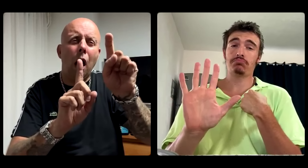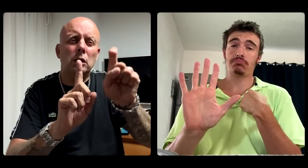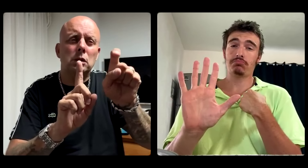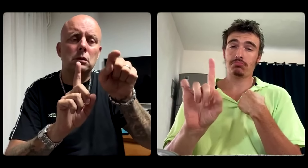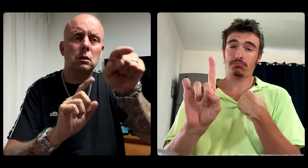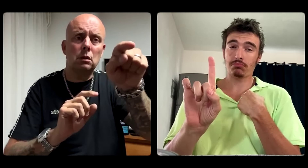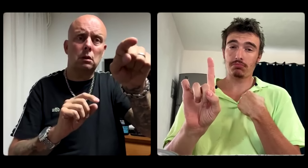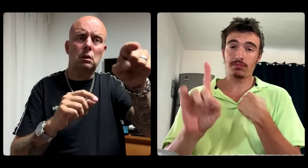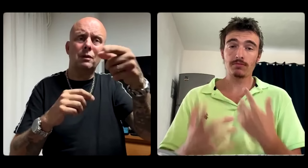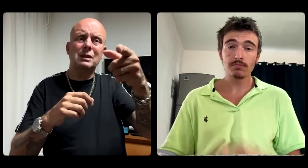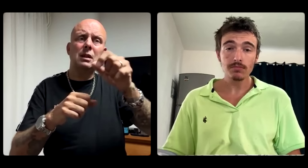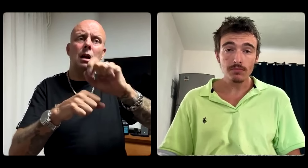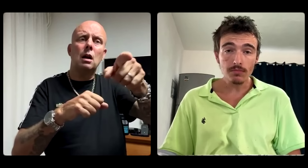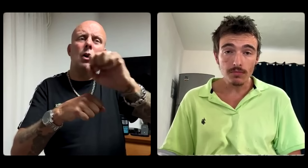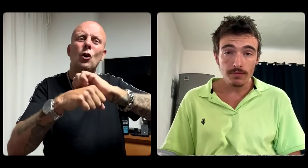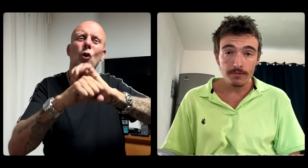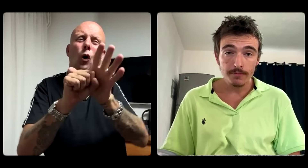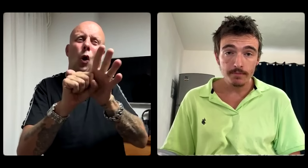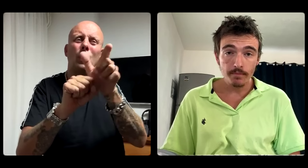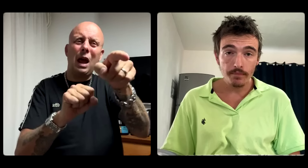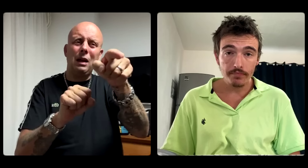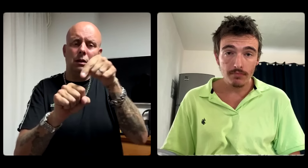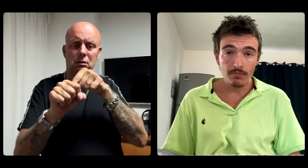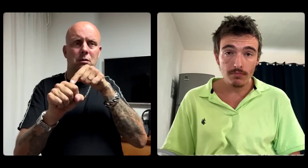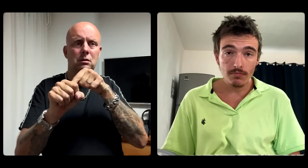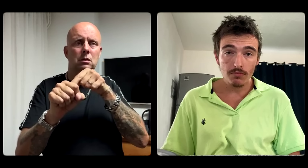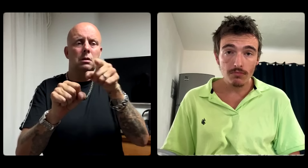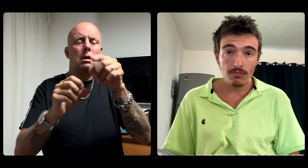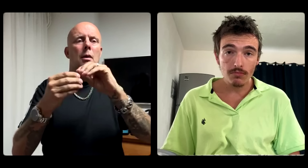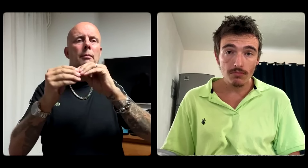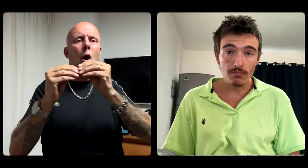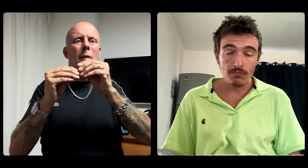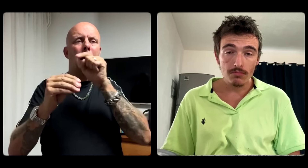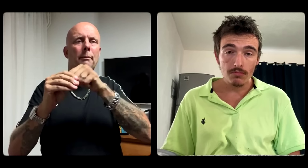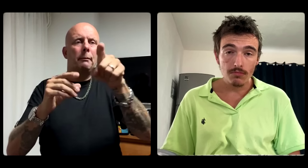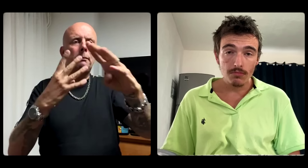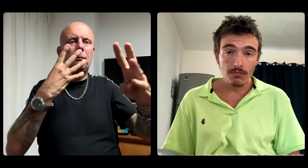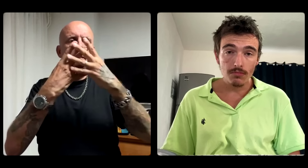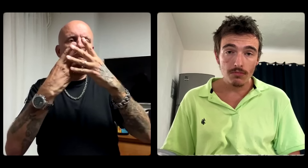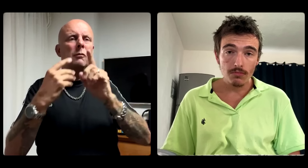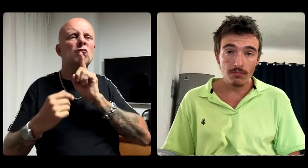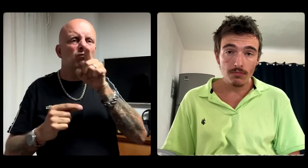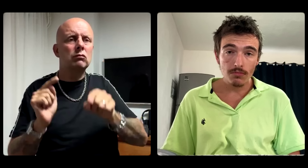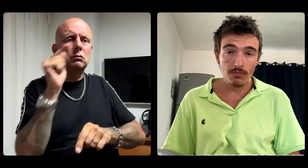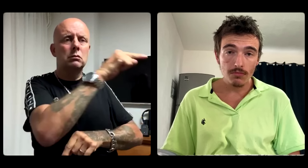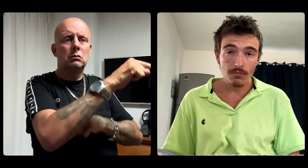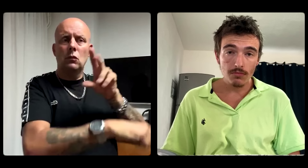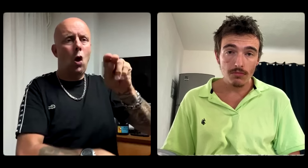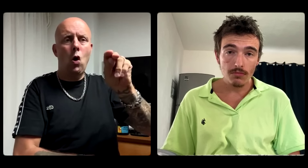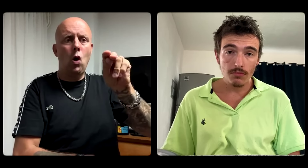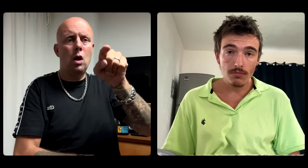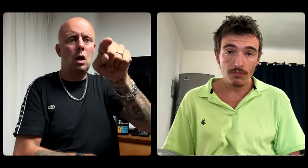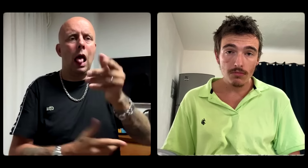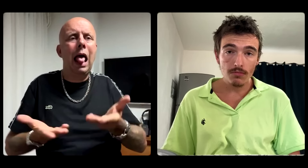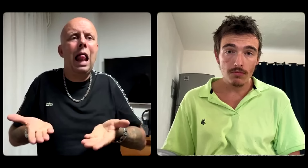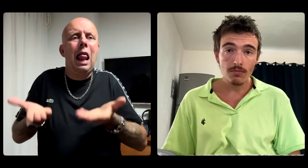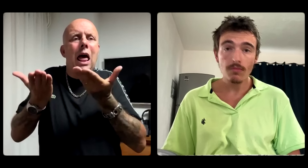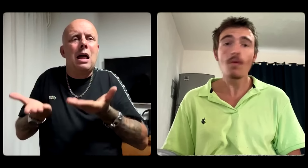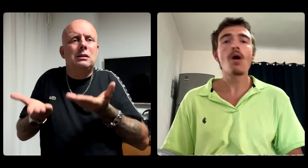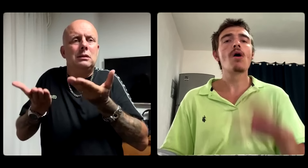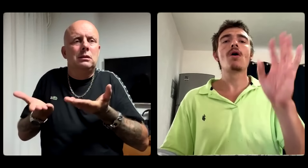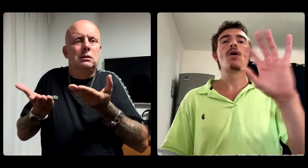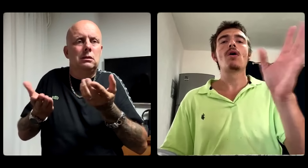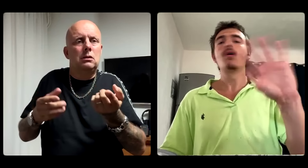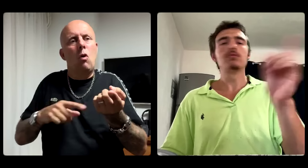Wetenschappelijk weten hoe kunnen mensen anders kunnen trekken of ze nou wel of niet verkracht zijn of wel die DNA in jou zit of niet. Dan kan je tot 6 maanden